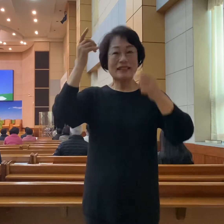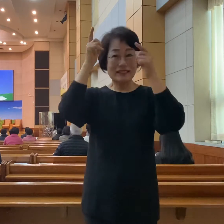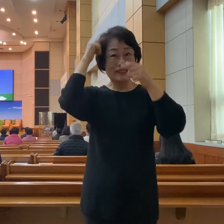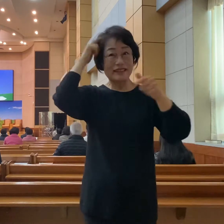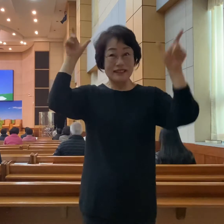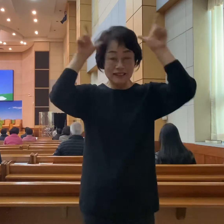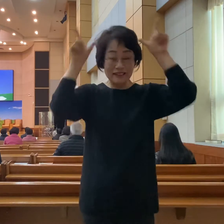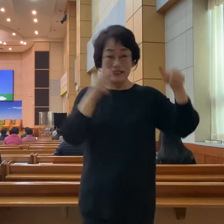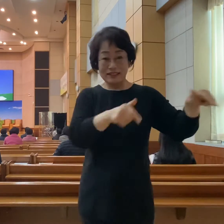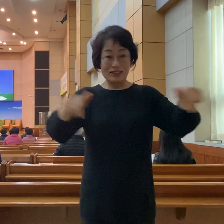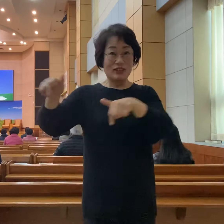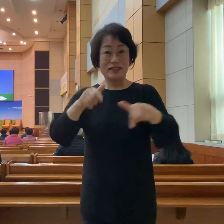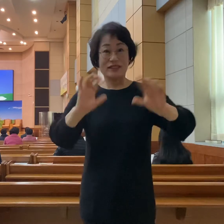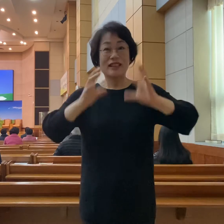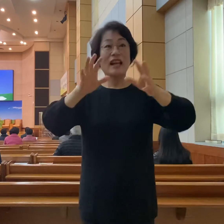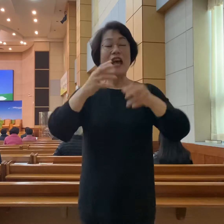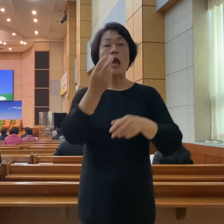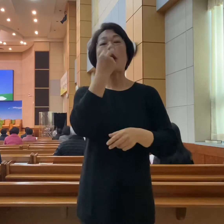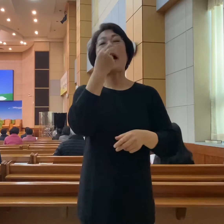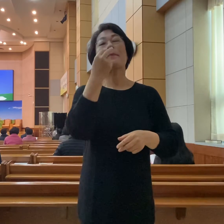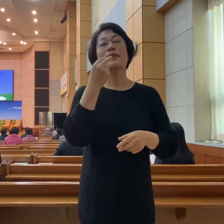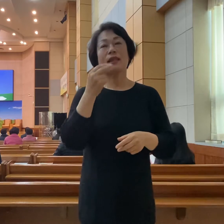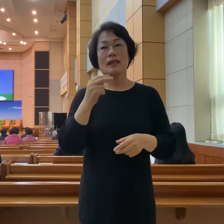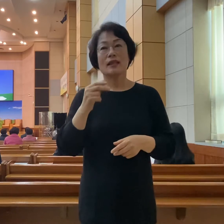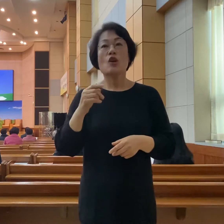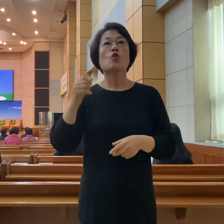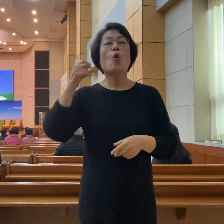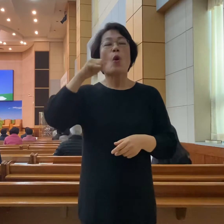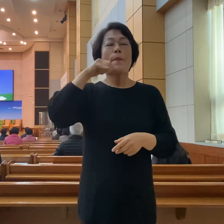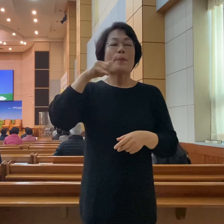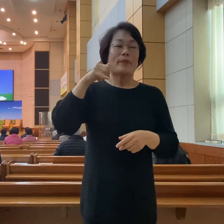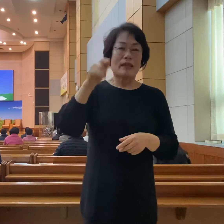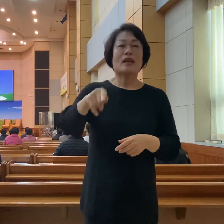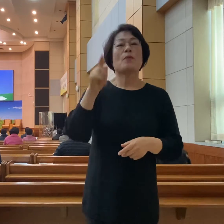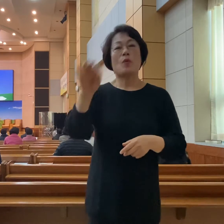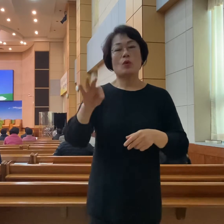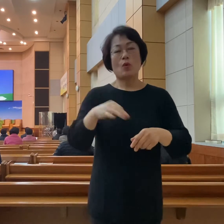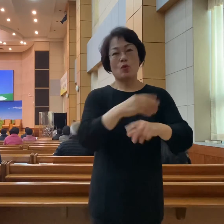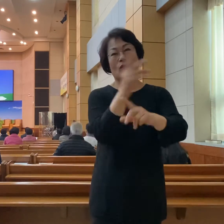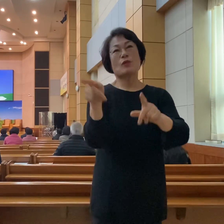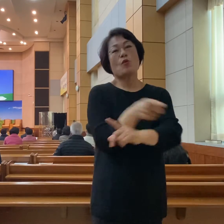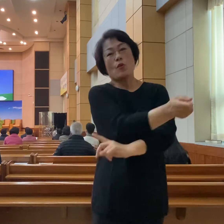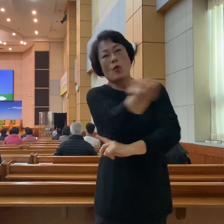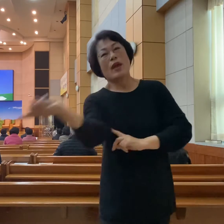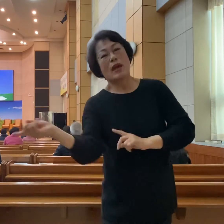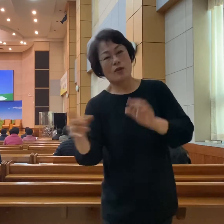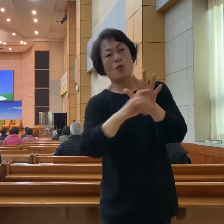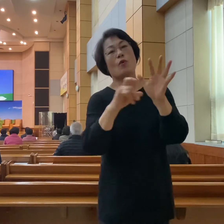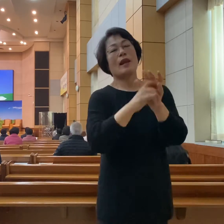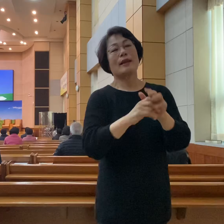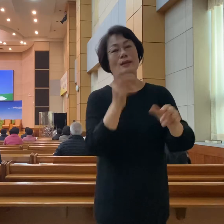내용에 대해서는 제대로 이제 이 방송을 안 하는 거예요.